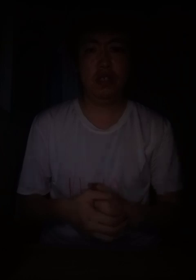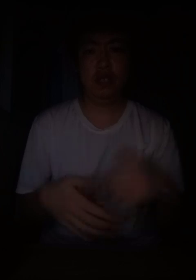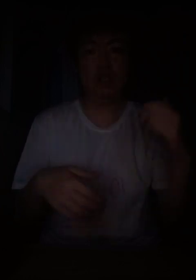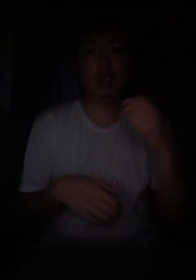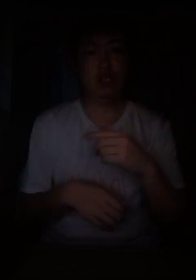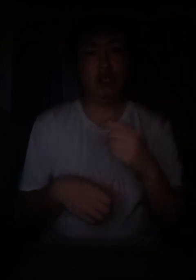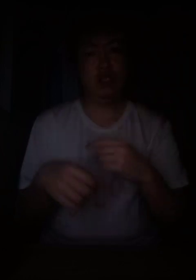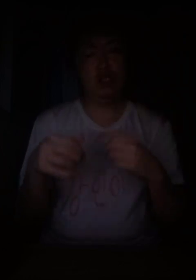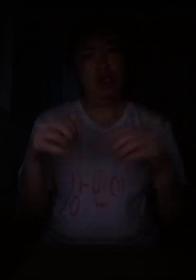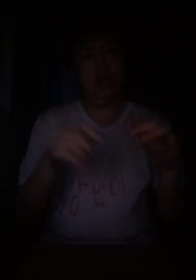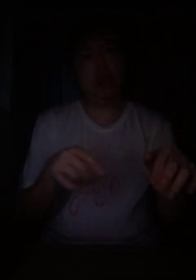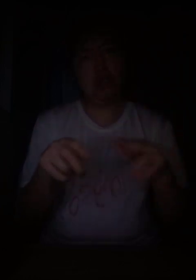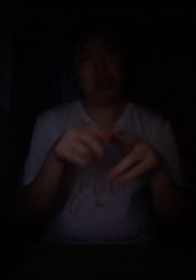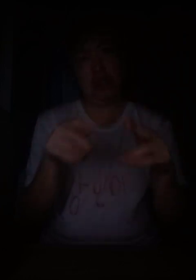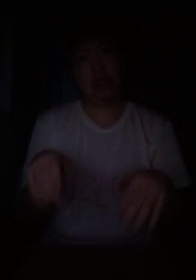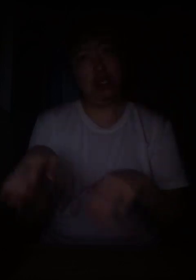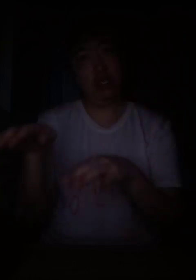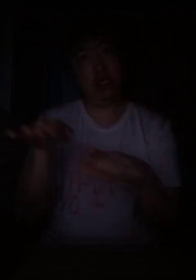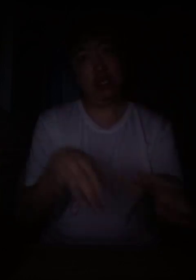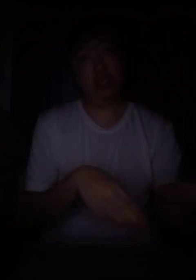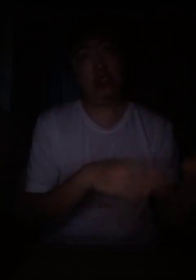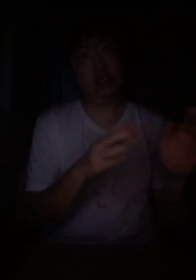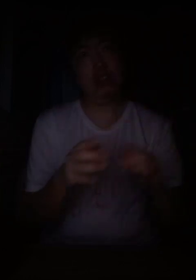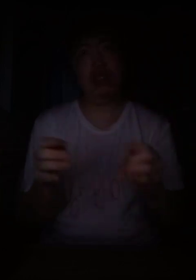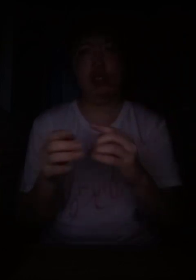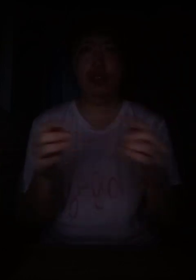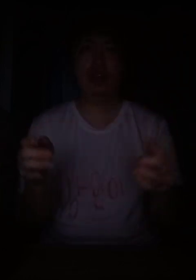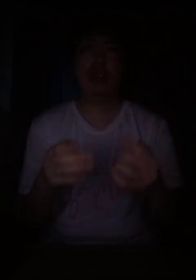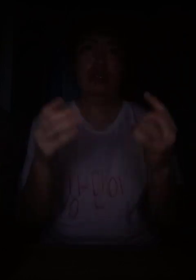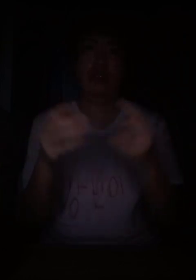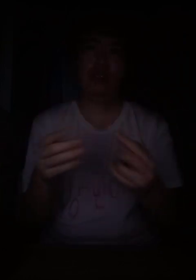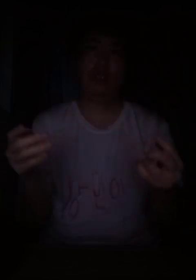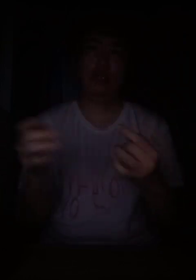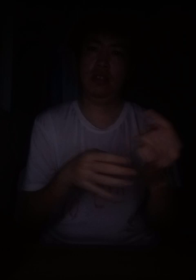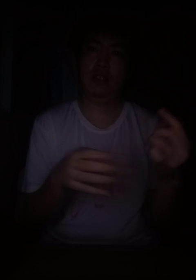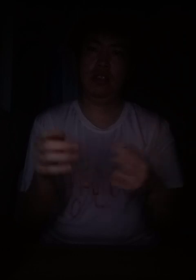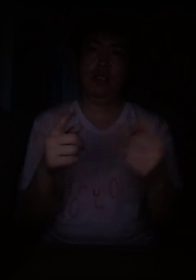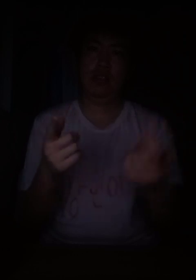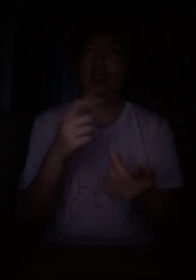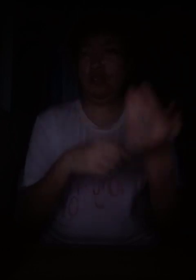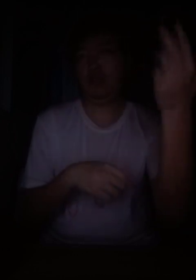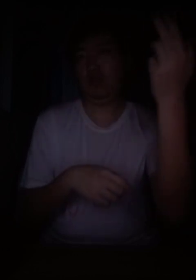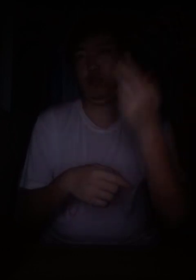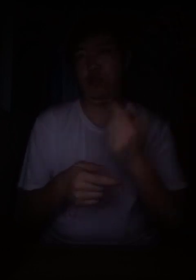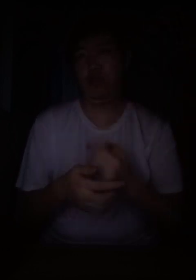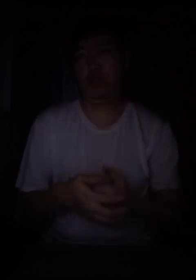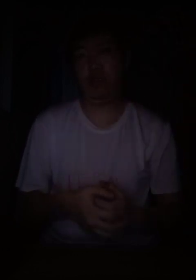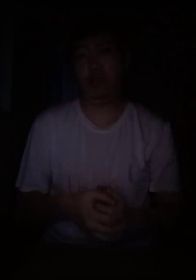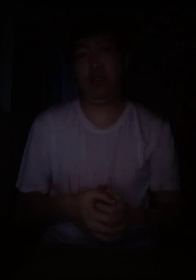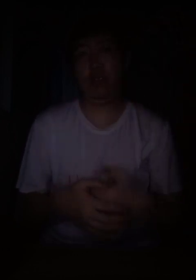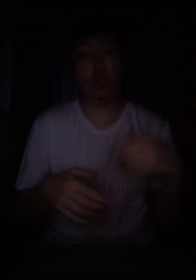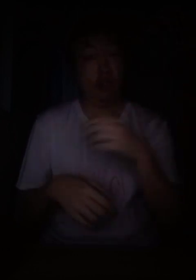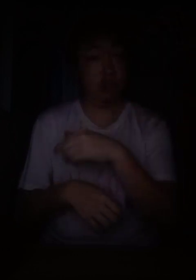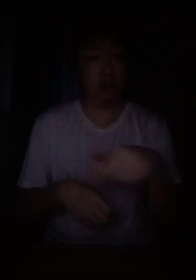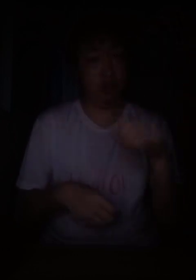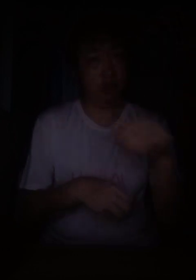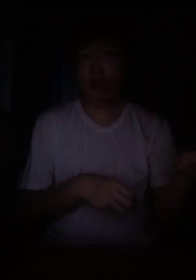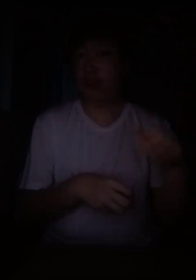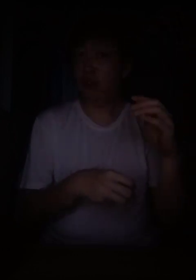주차장은 내리막길에 타고 물이 쏟아져 들어오기 때문에 수위가 훨씬 빨리 치솟습니다. 무릎 바로 아래인 40cm 정도만 물이